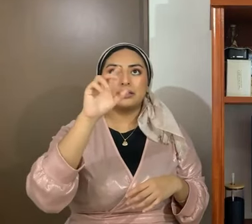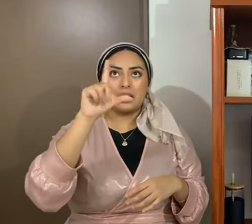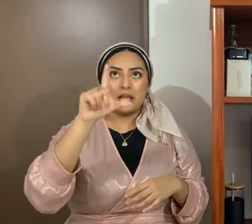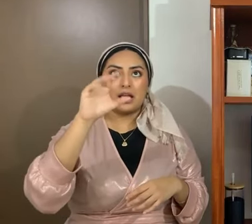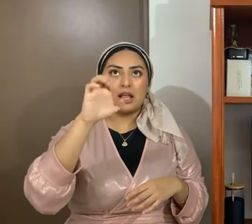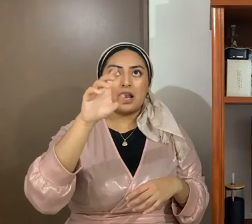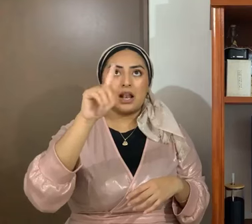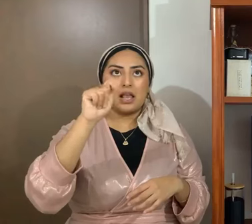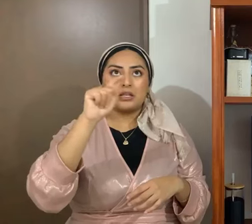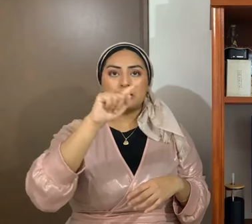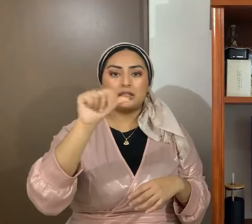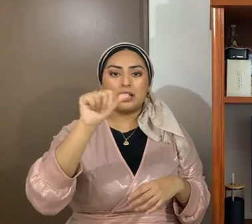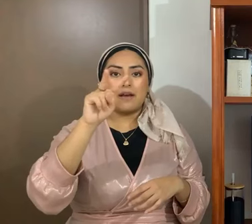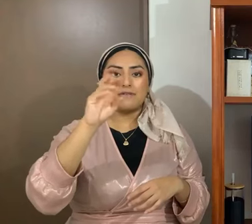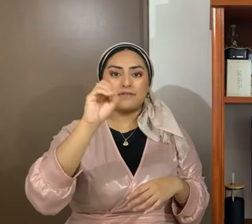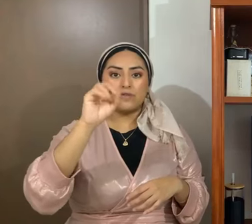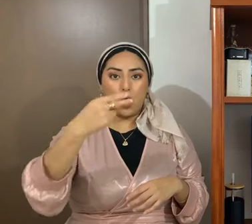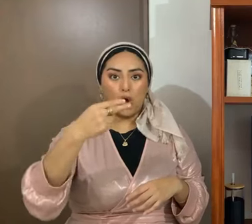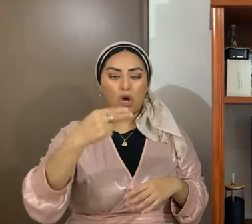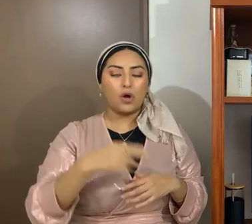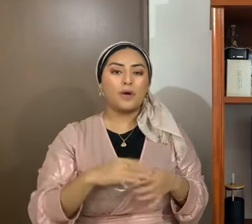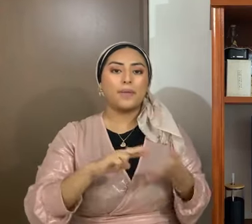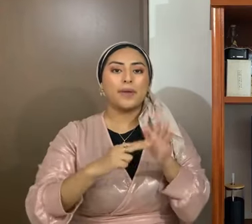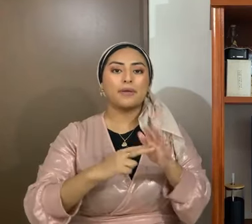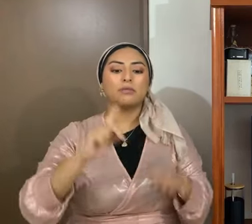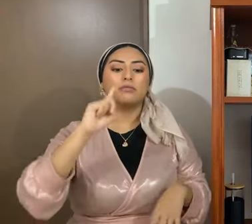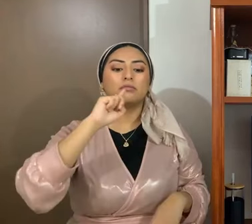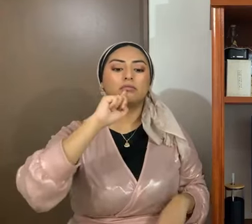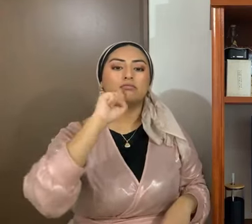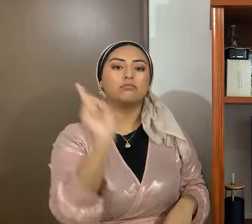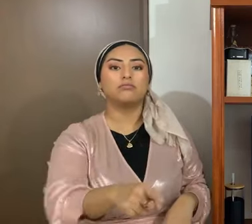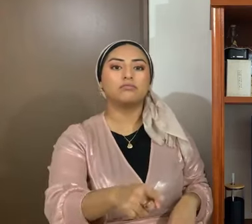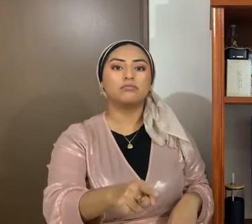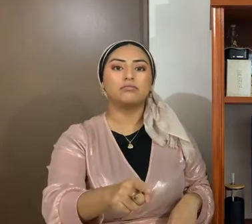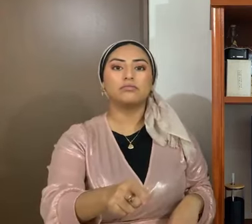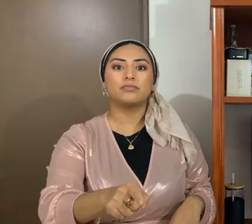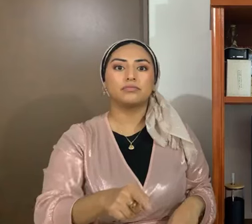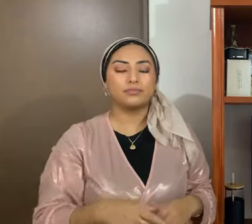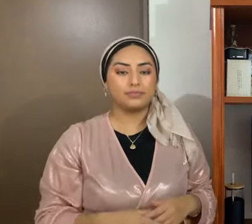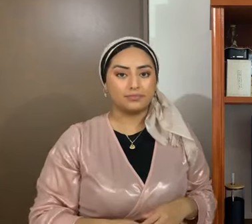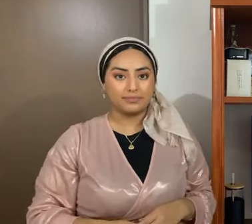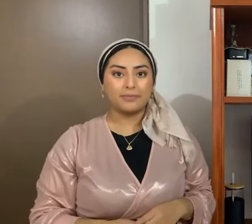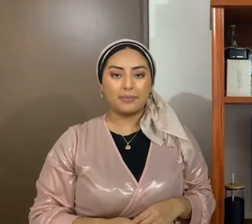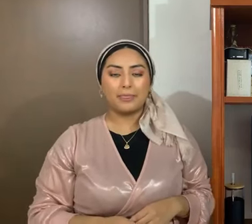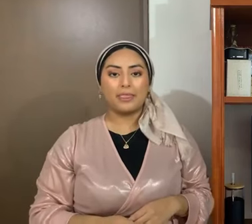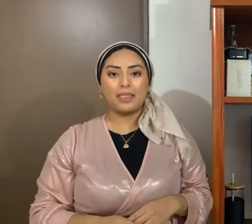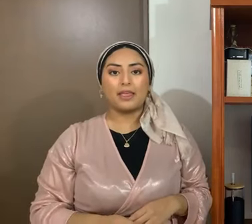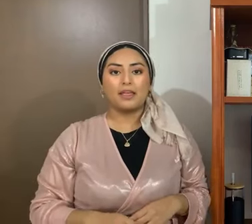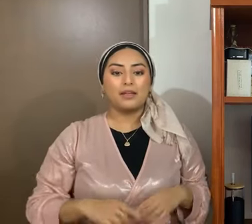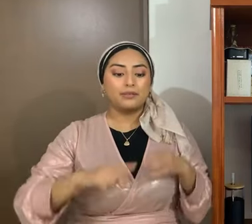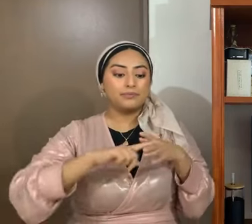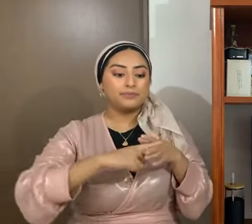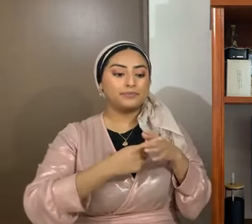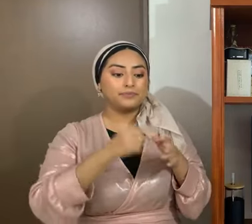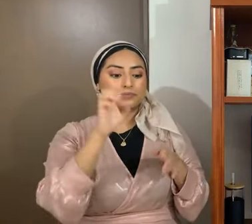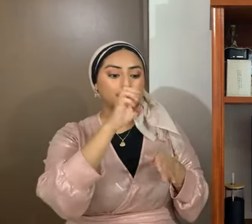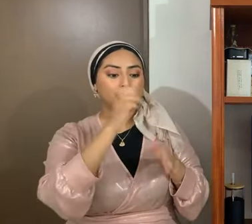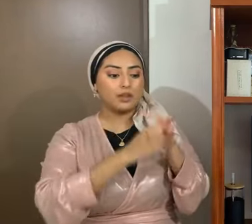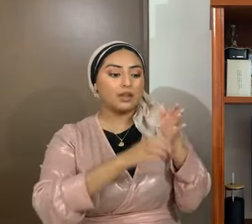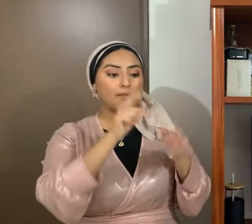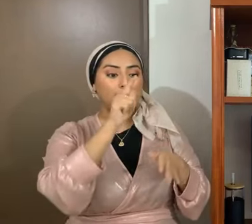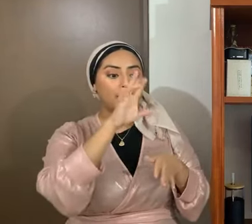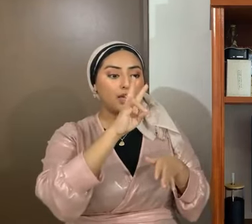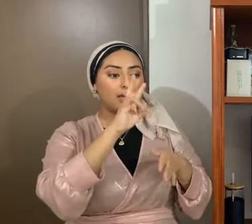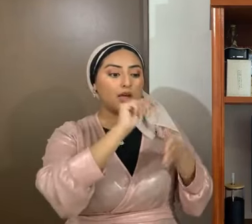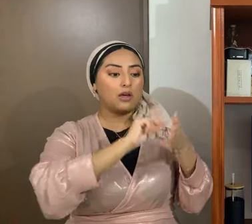parashá Tetzaveh, que significa y mandarás y ordenarás, abarca desde Éxodo 27,